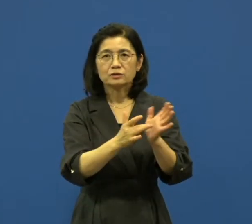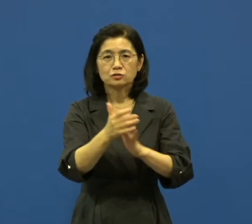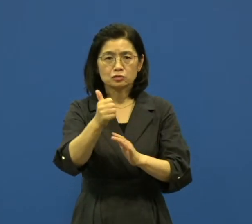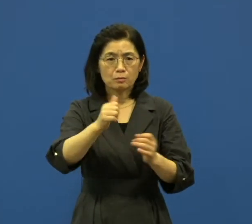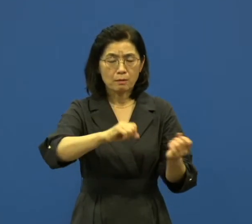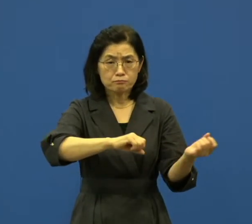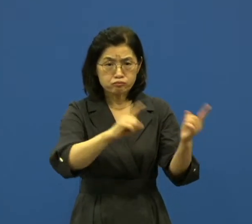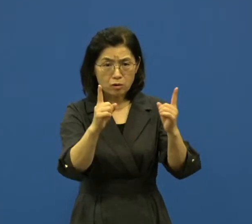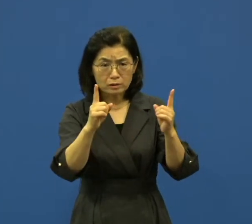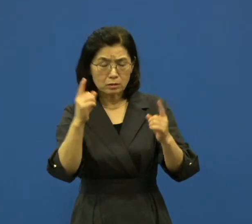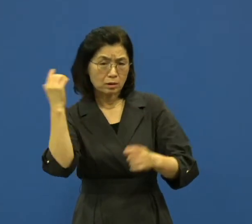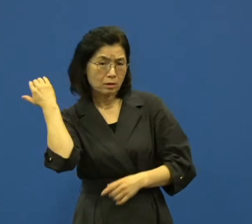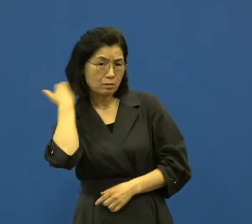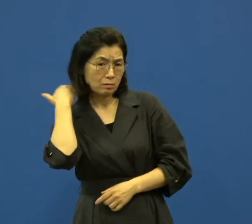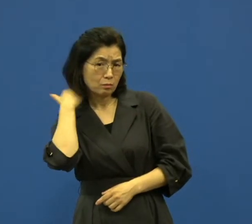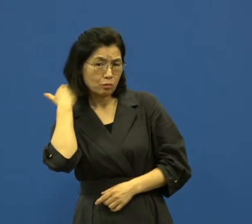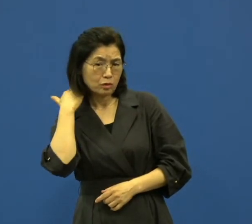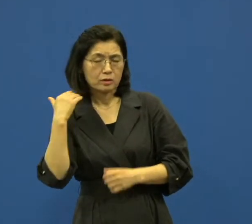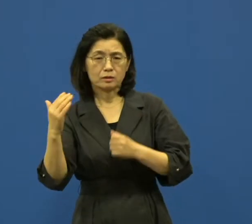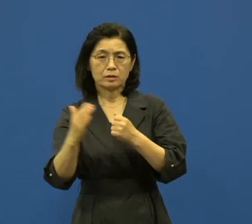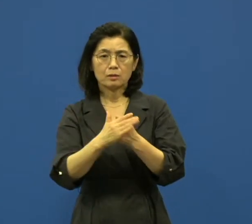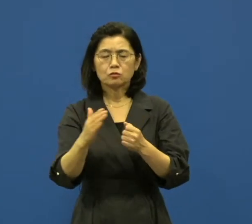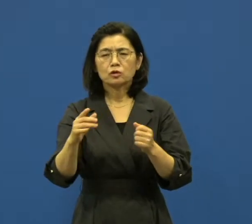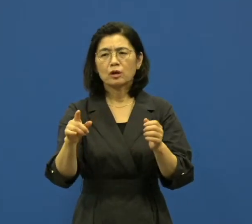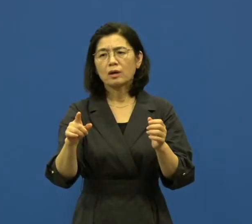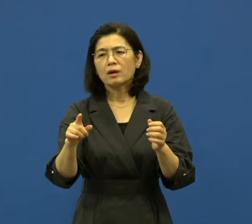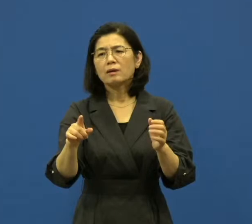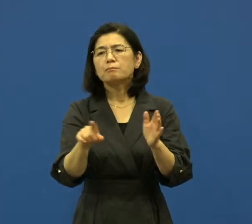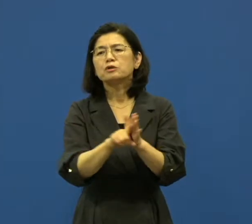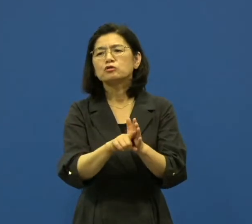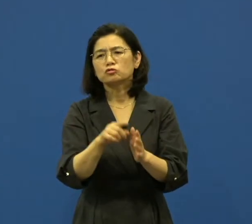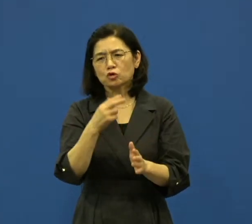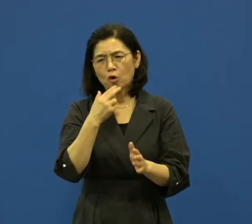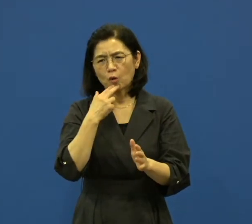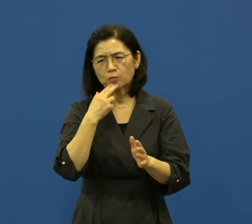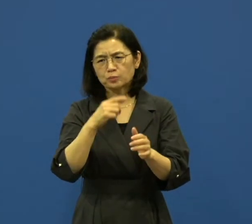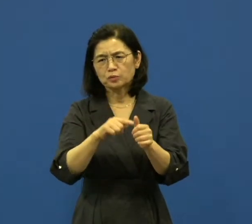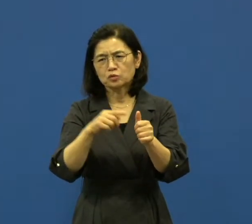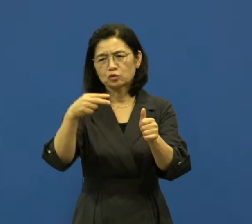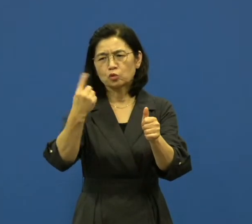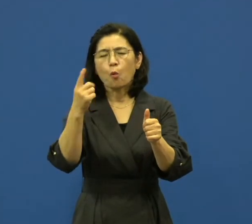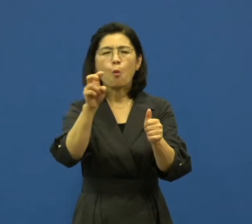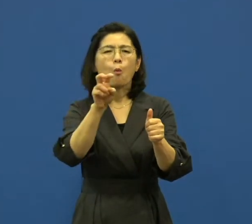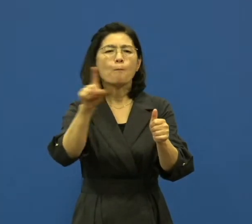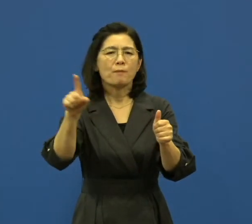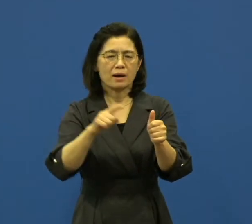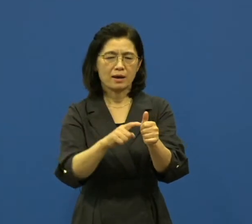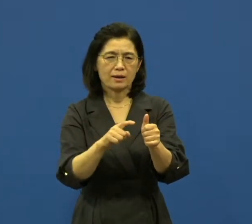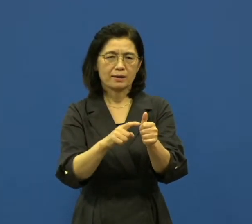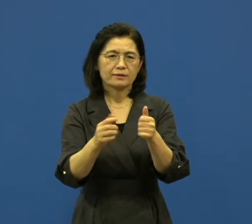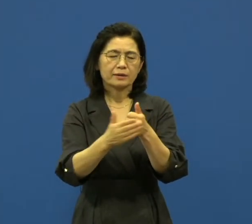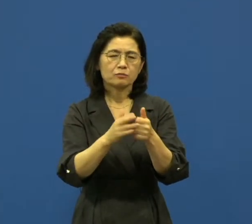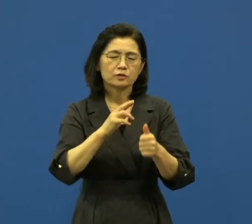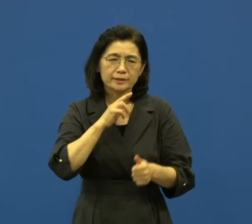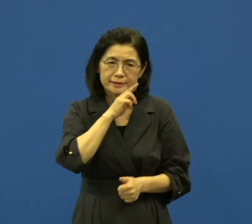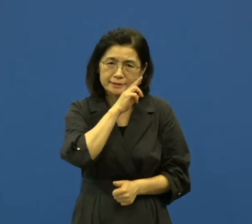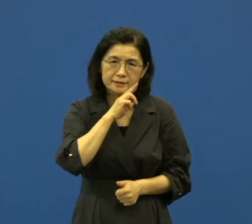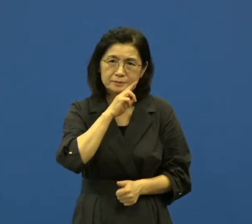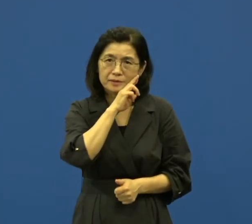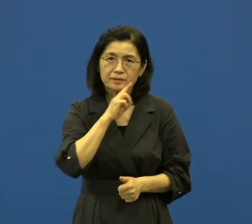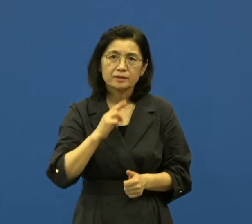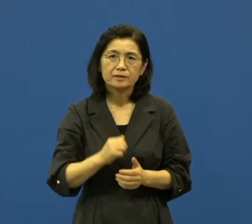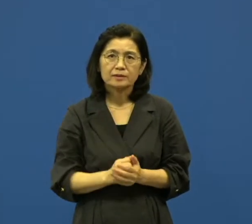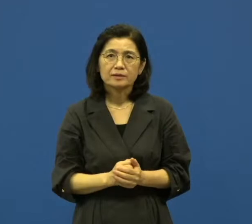적이 없었죠. 사실입니다. 그런 도마는 한 번도 이전에 사람이 부활한 걸 본 적이 없었어요. 그러니까 자기의